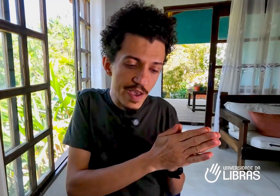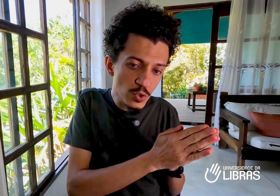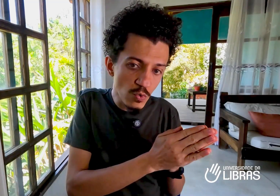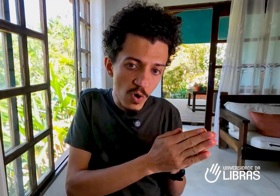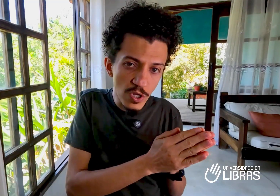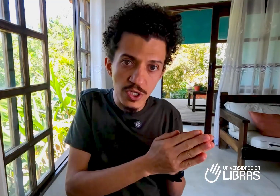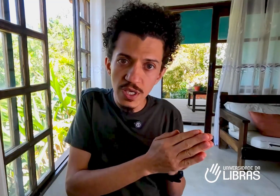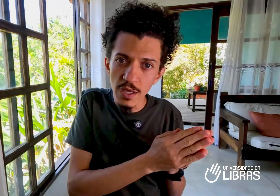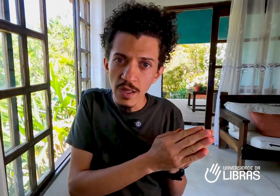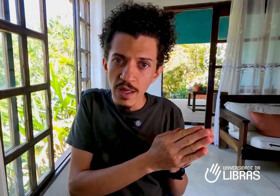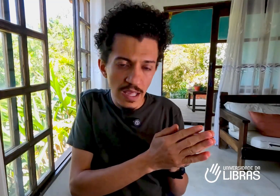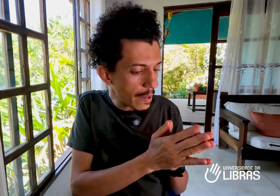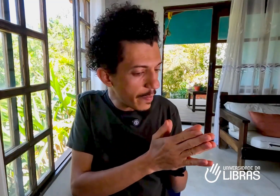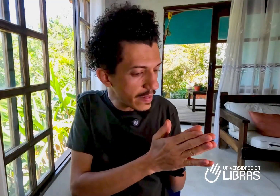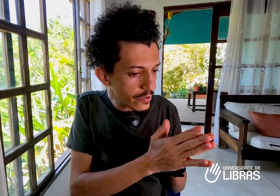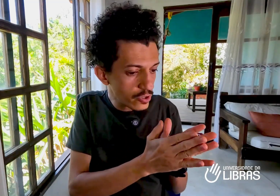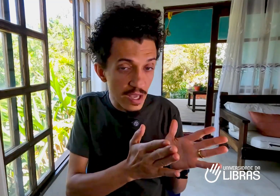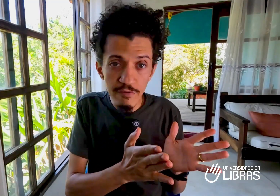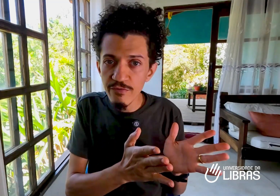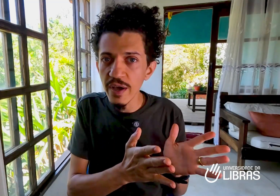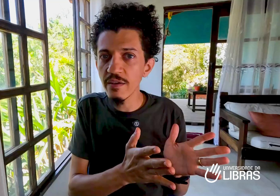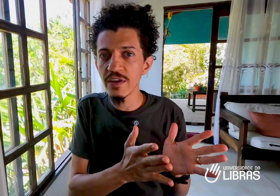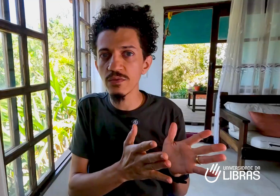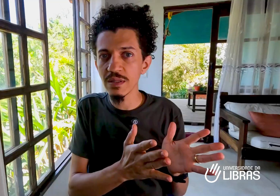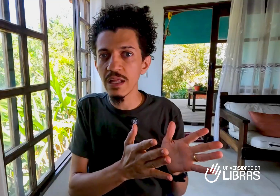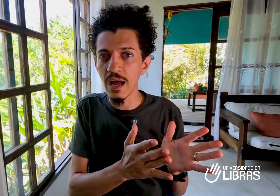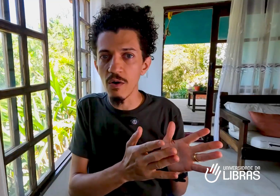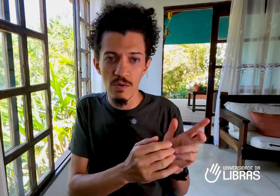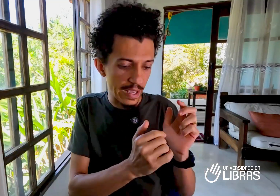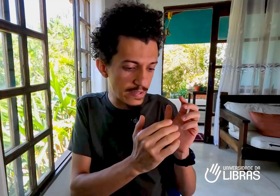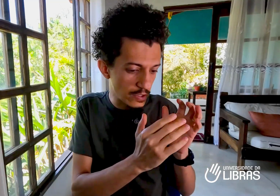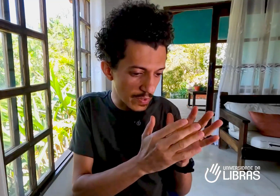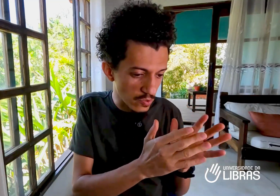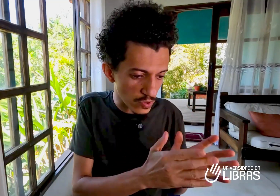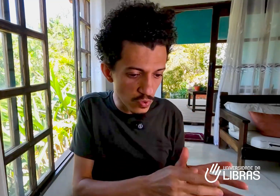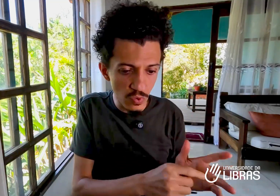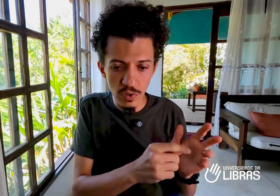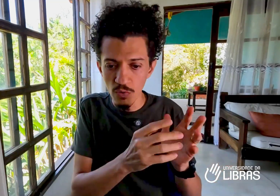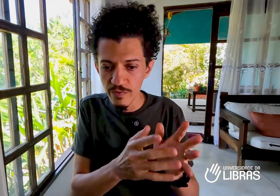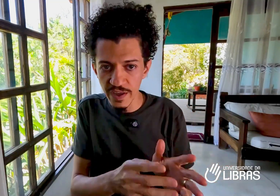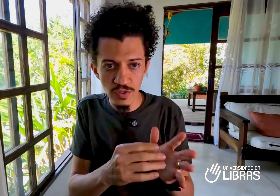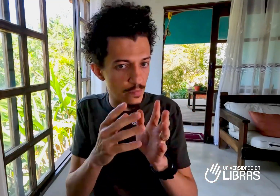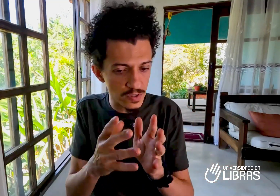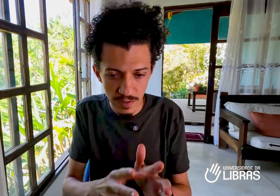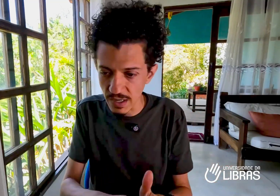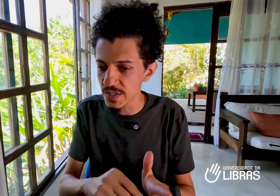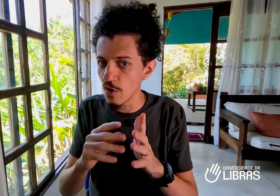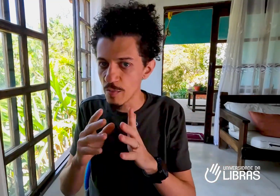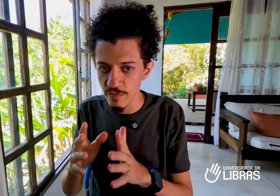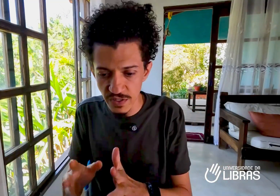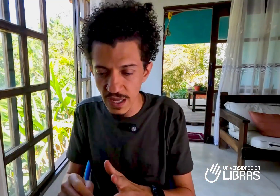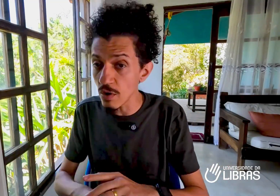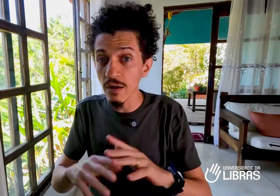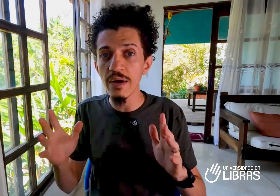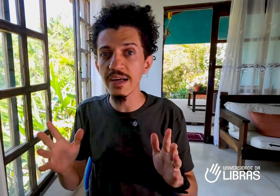vejo hoje que, independente de quem foi que fez o material, quer seja uma pessoa surda, ouvinte, uma pós-graduação, uma universidade, qualquer lugar que